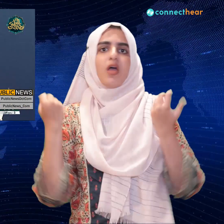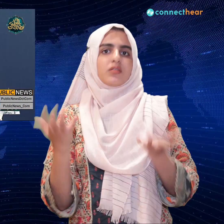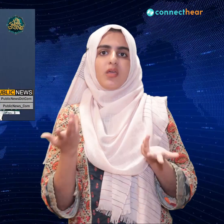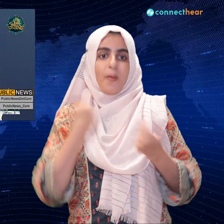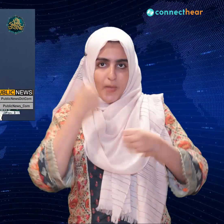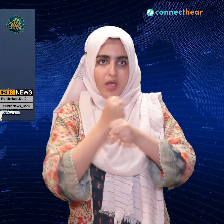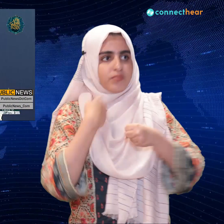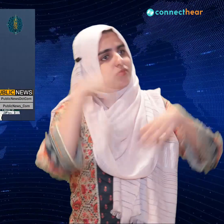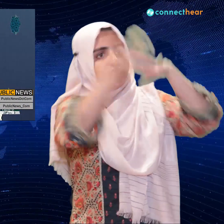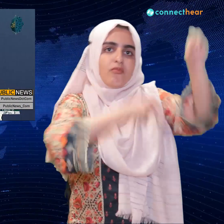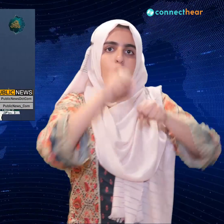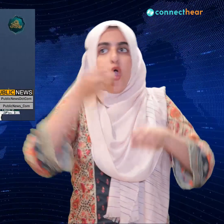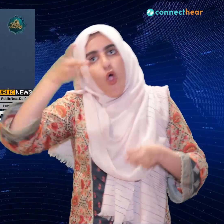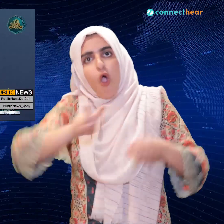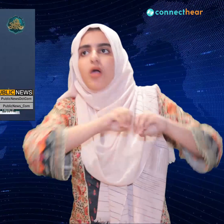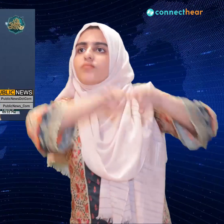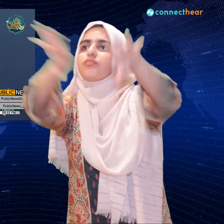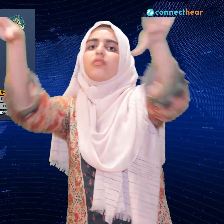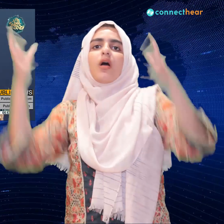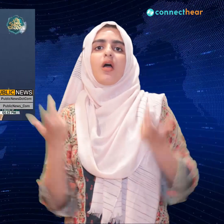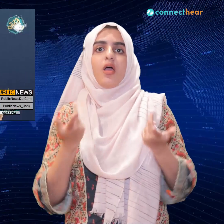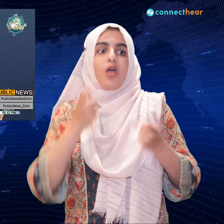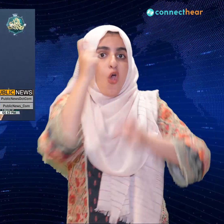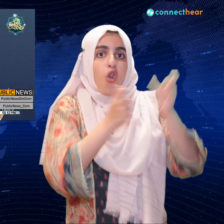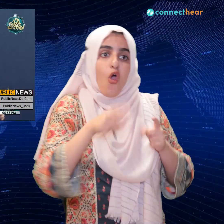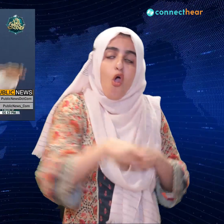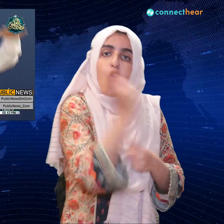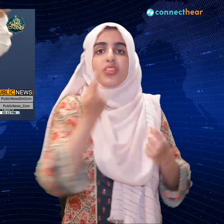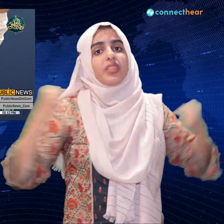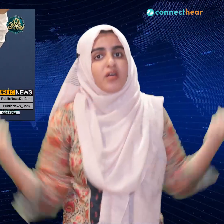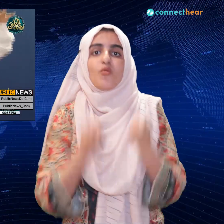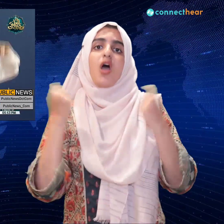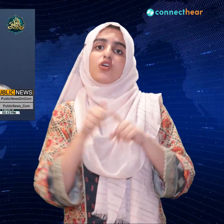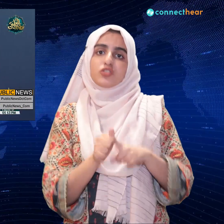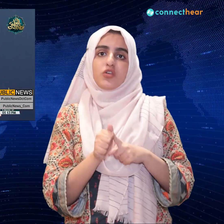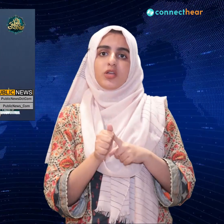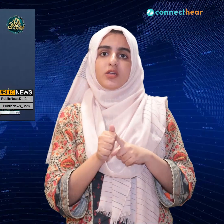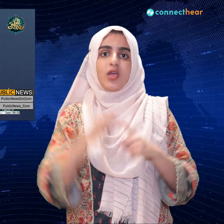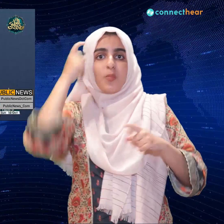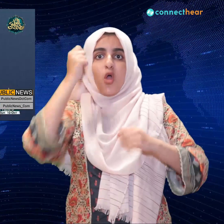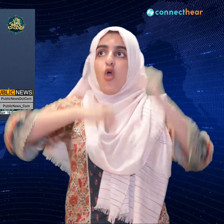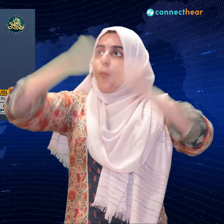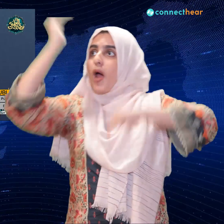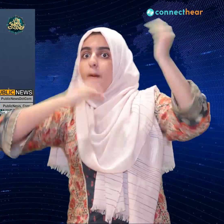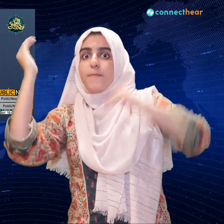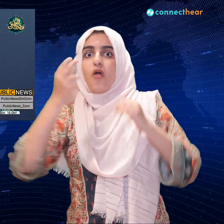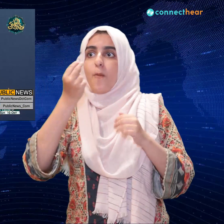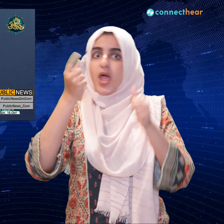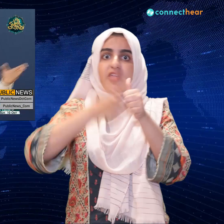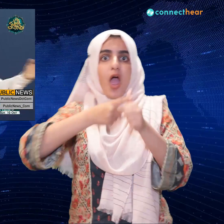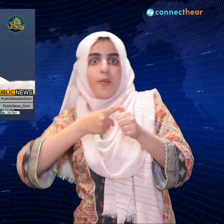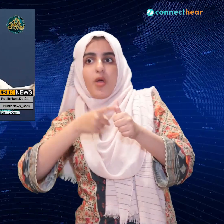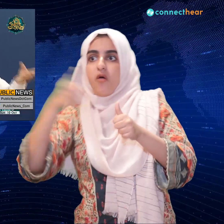پکڑ سکتی ہے؟ آپ جو اور اوپر سے آپ جب دیکھتے ہیں کہ جی بڑے بڑے لوگوں نے اربوں چوری کیا ہوا ہے، تو تھانے دار کو